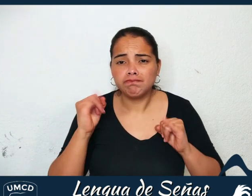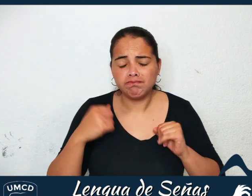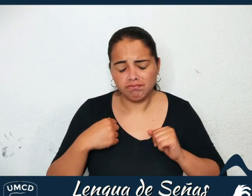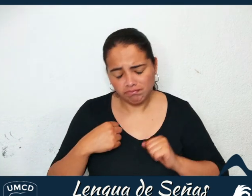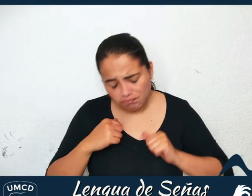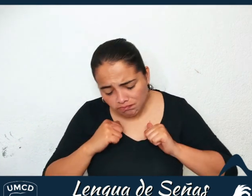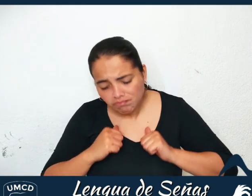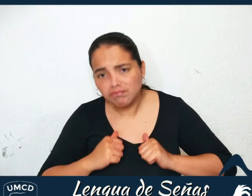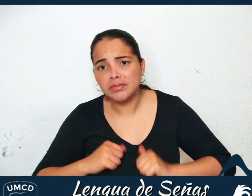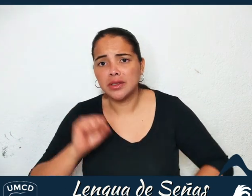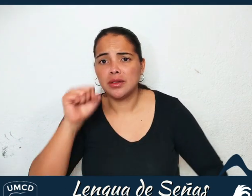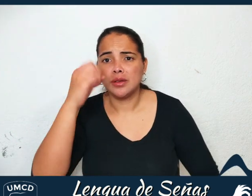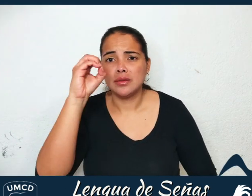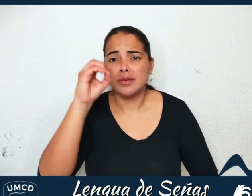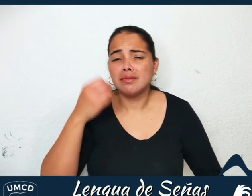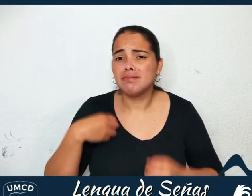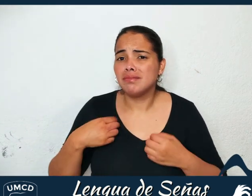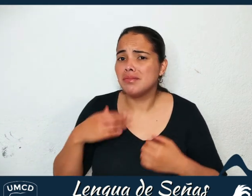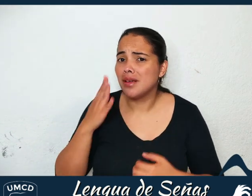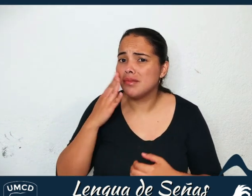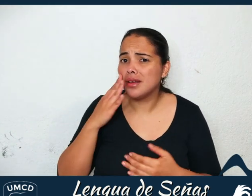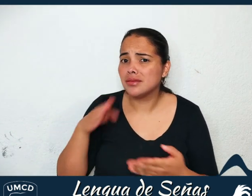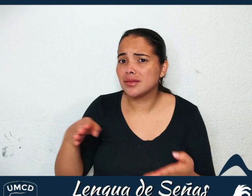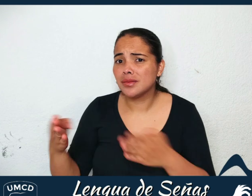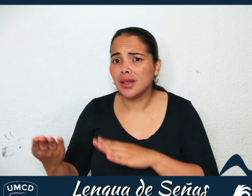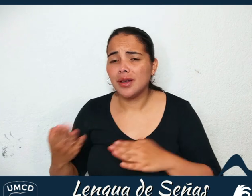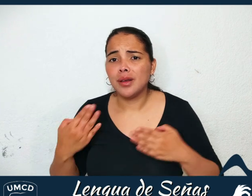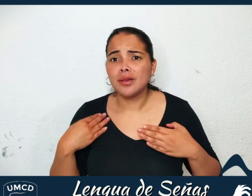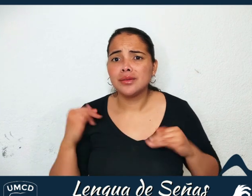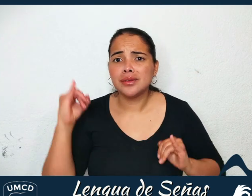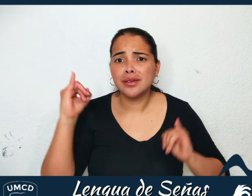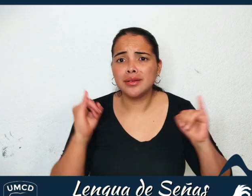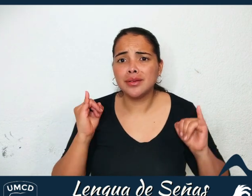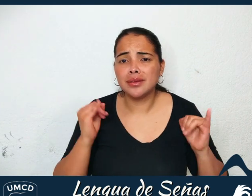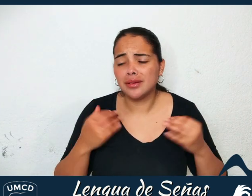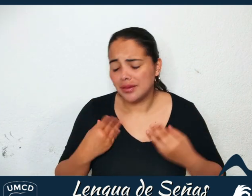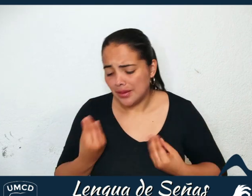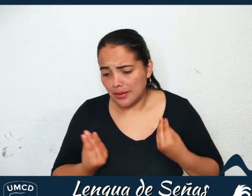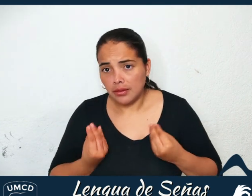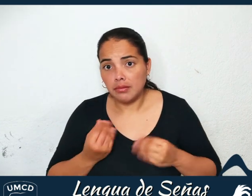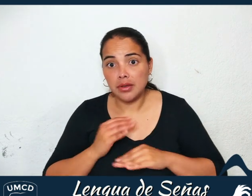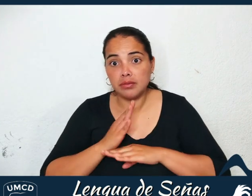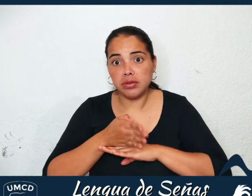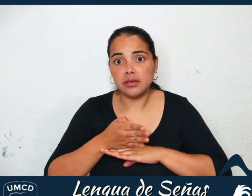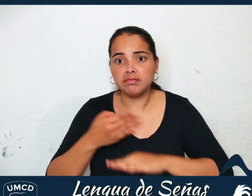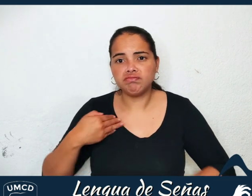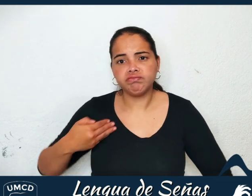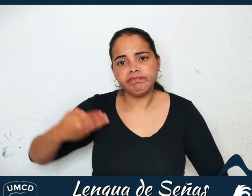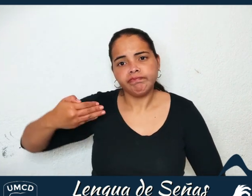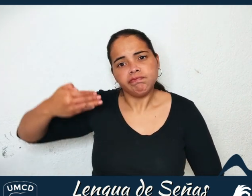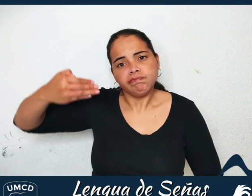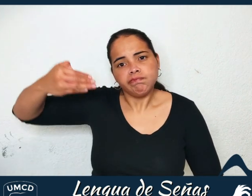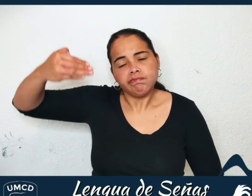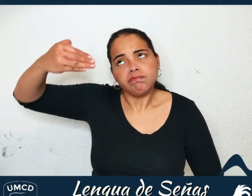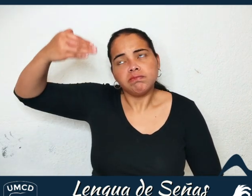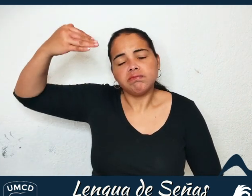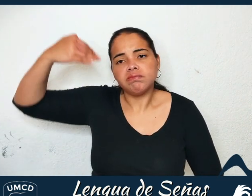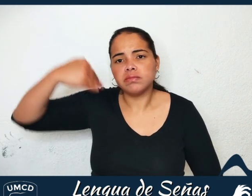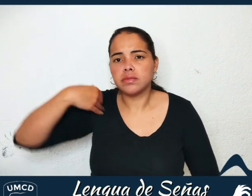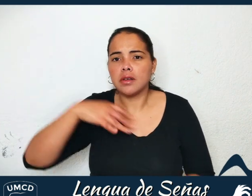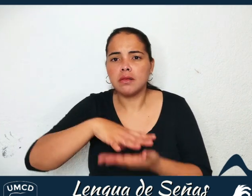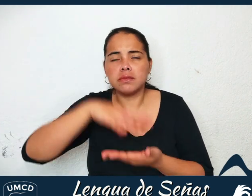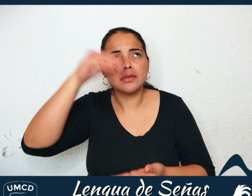niña, Sofía, lamentablemente perdió a su mamá cuando aún era adolescente, pero aprendió, gracias a la